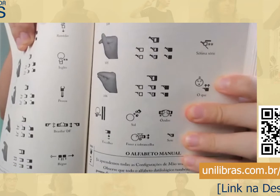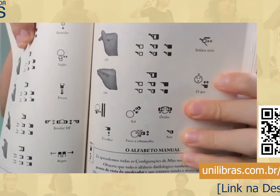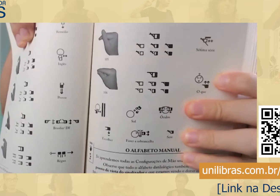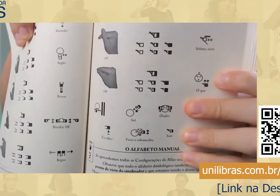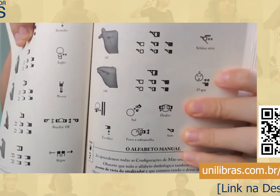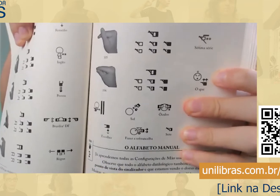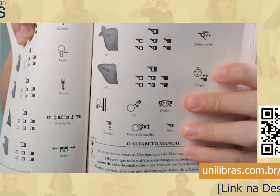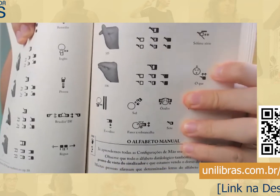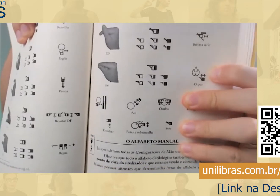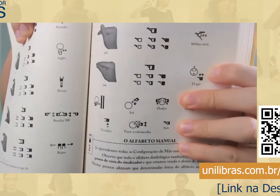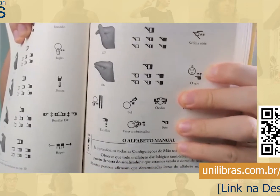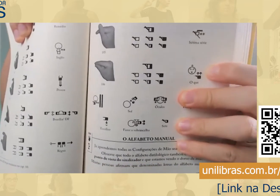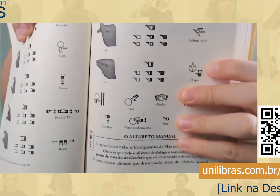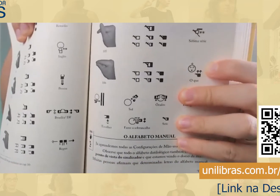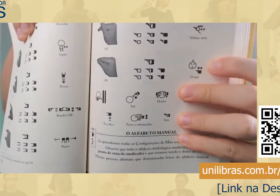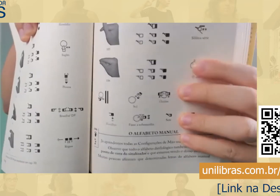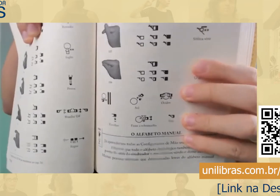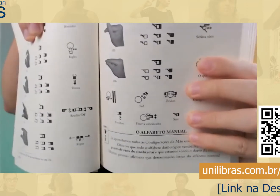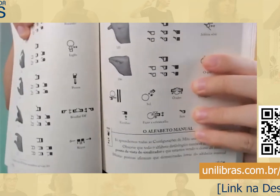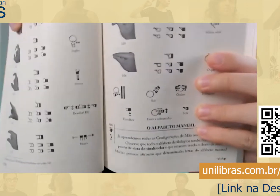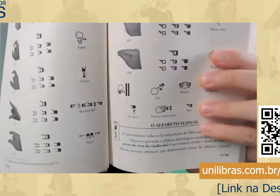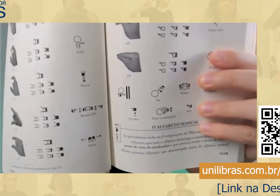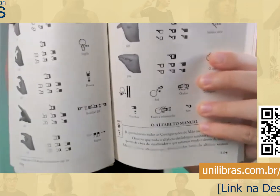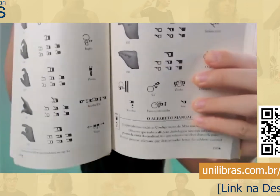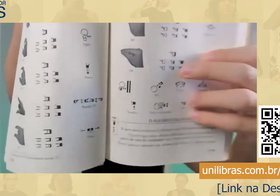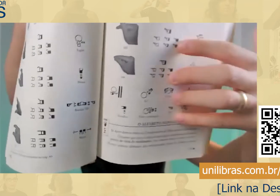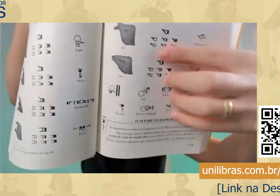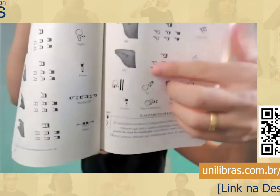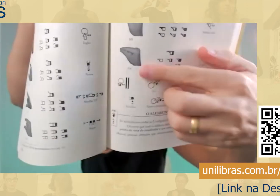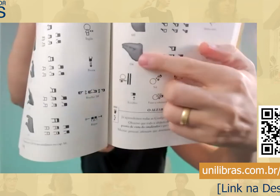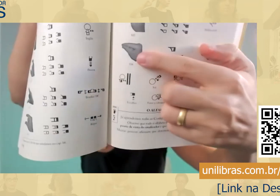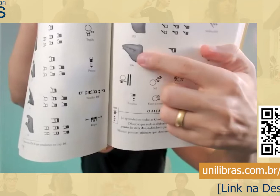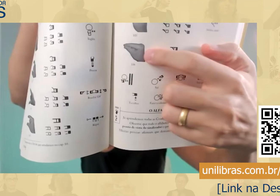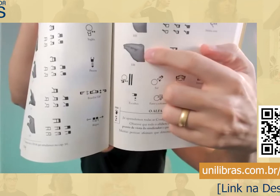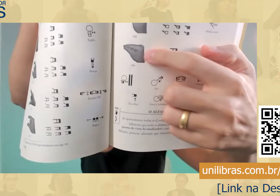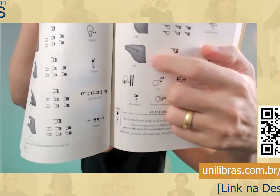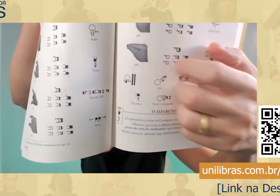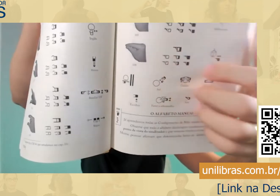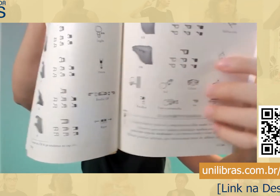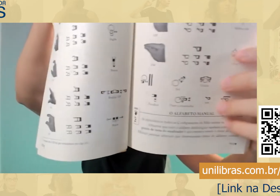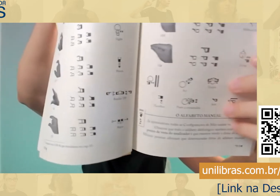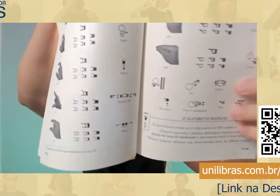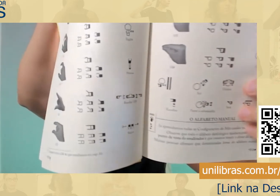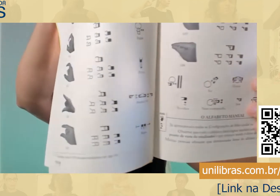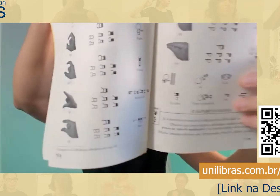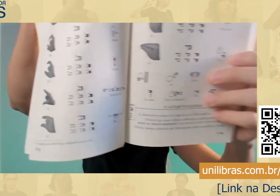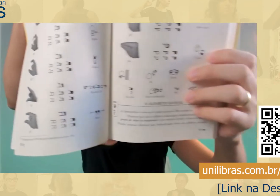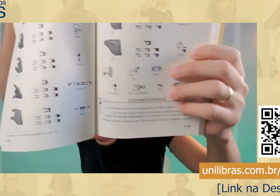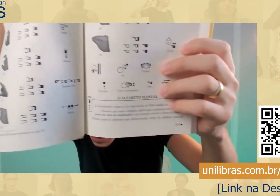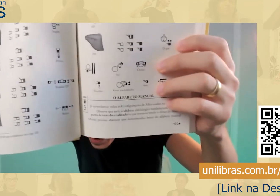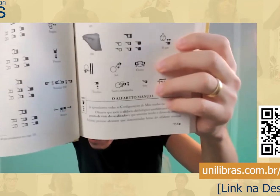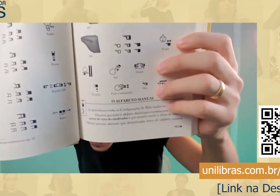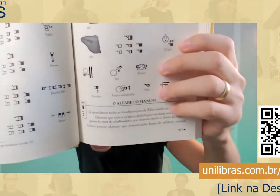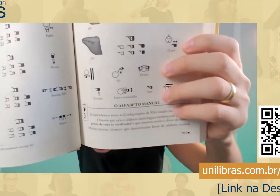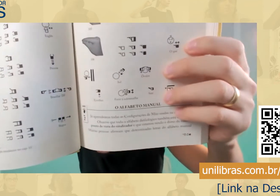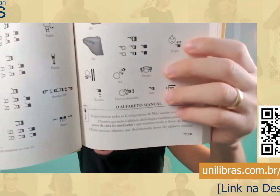vendo? Ele é feito com essa configuração de mão que você tá vendo aqui, ó. Tá vendo? E dá